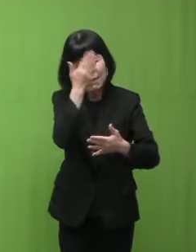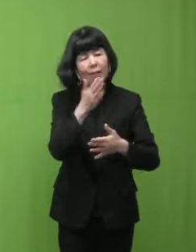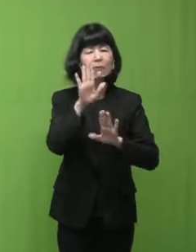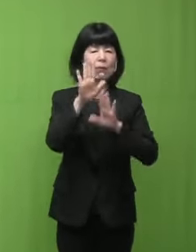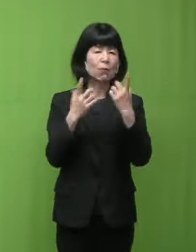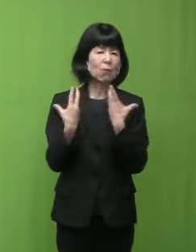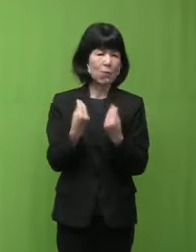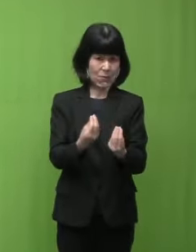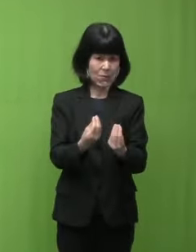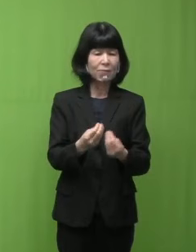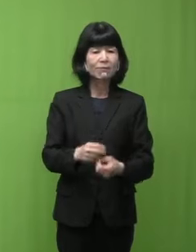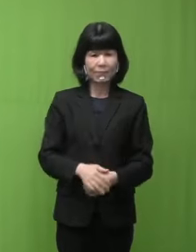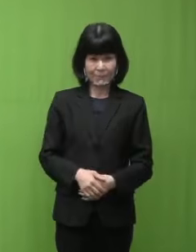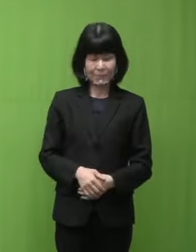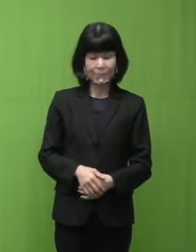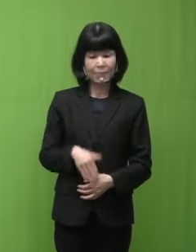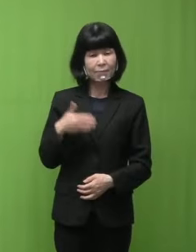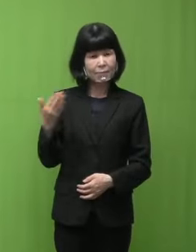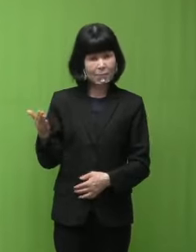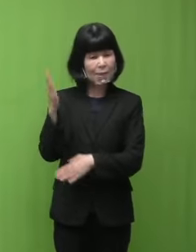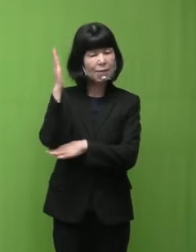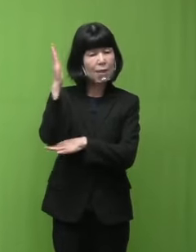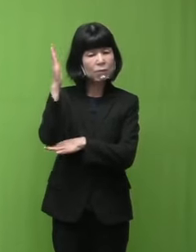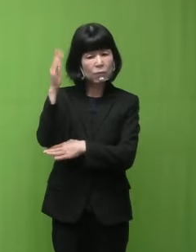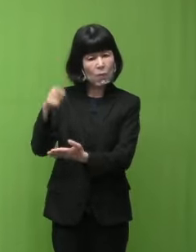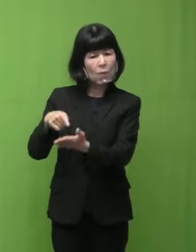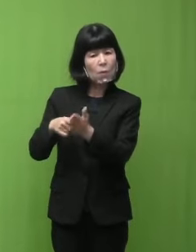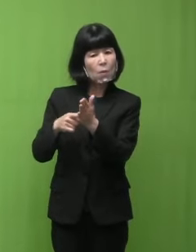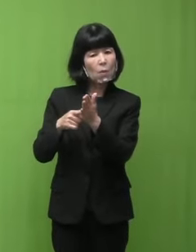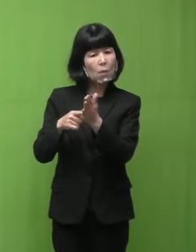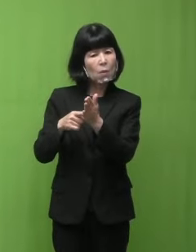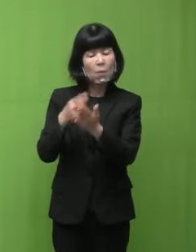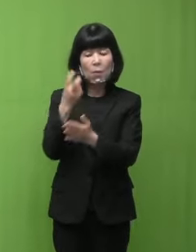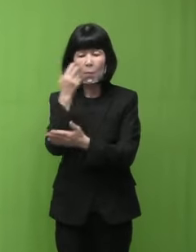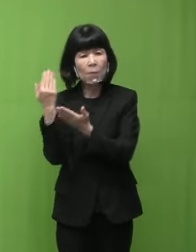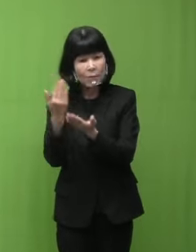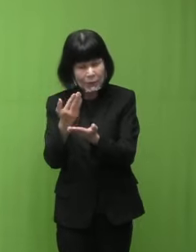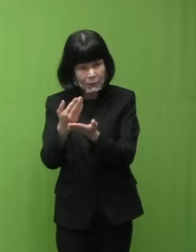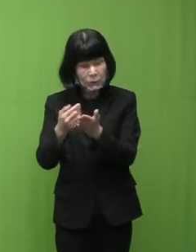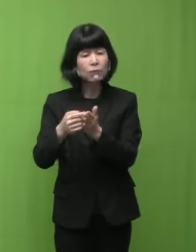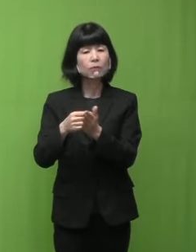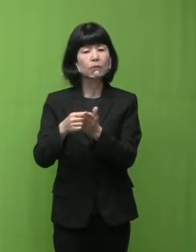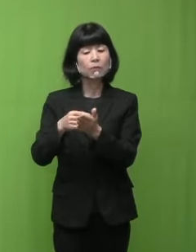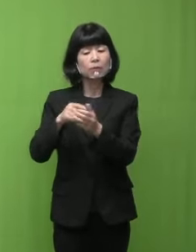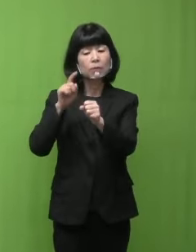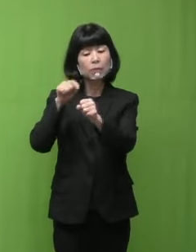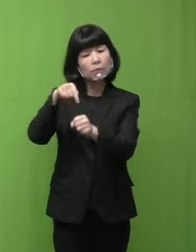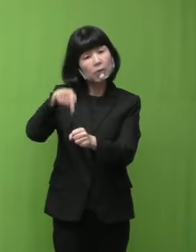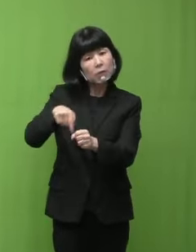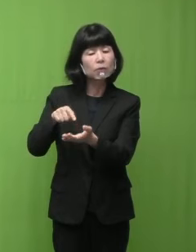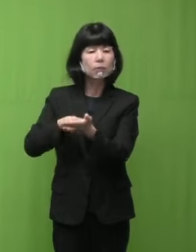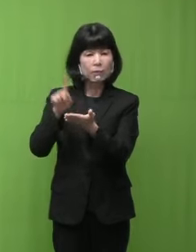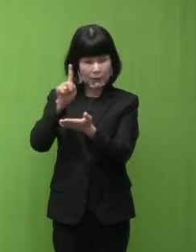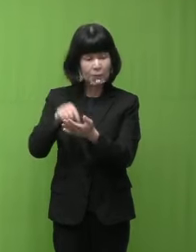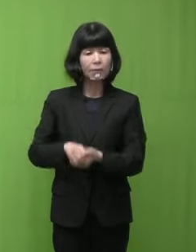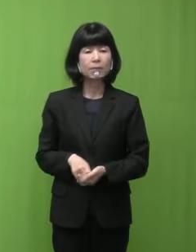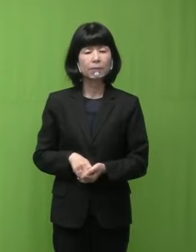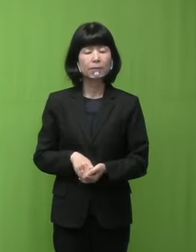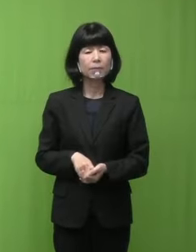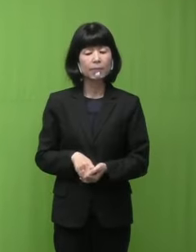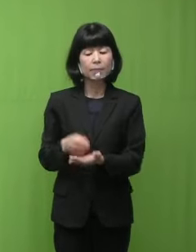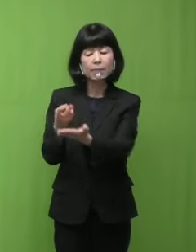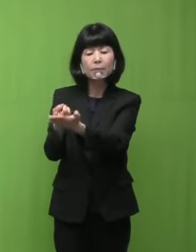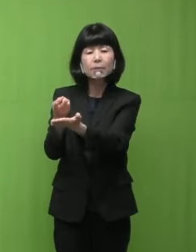願いしますこれらの政府の指標によるモニタリング使用ありますけれどもこの廟所使用率が